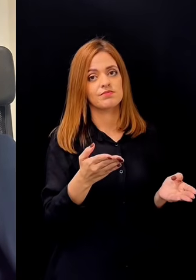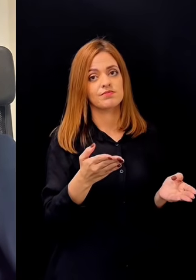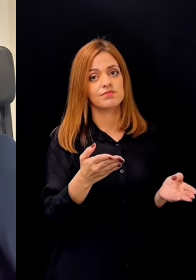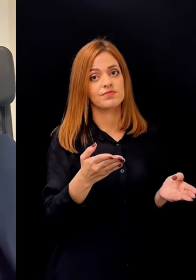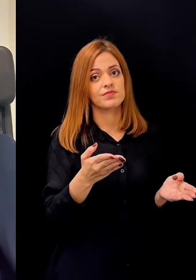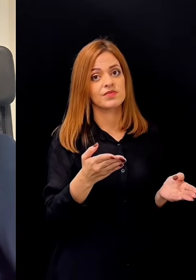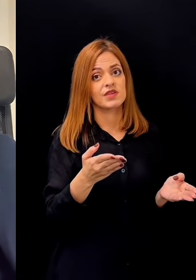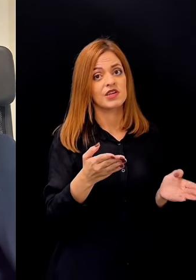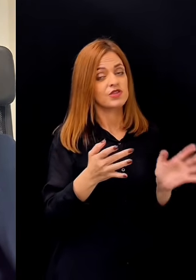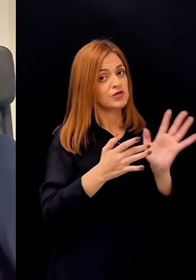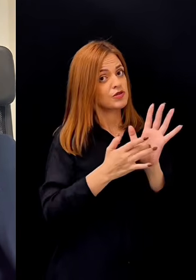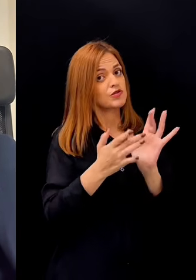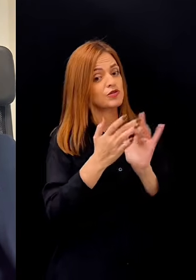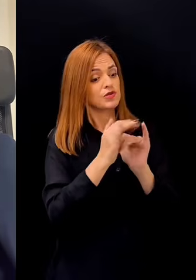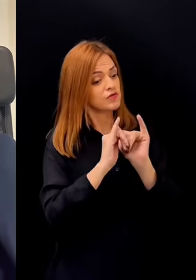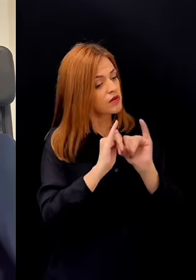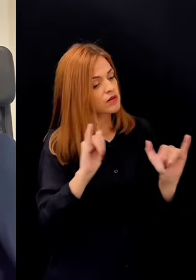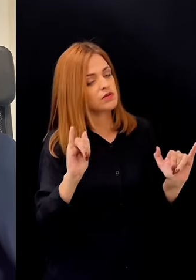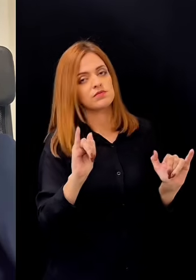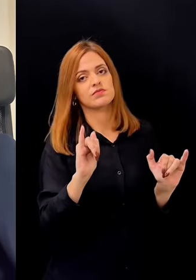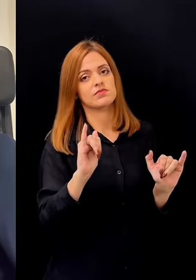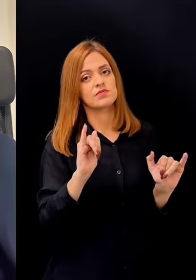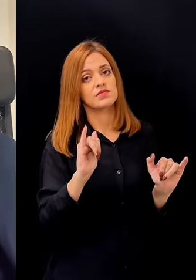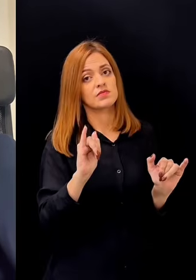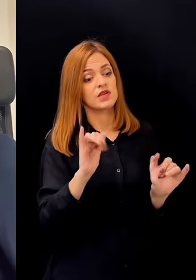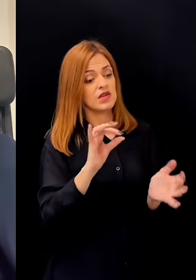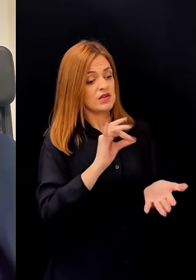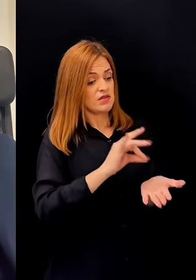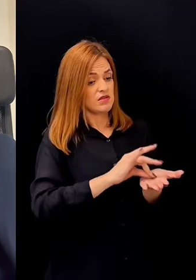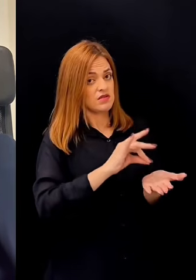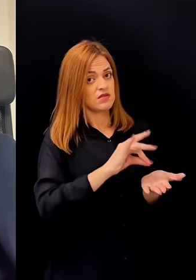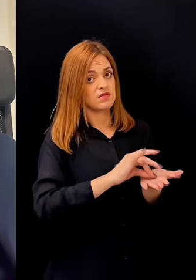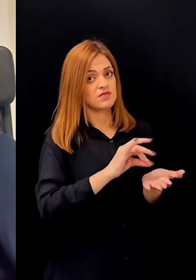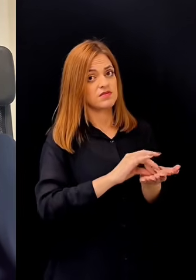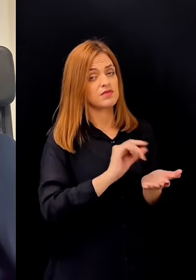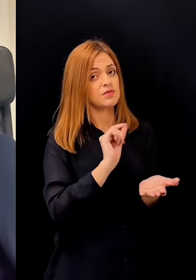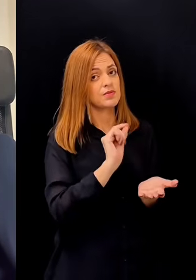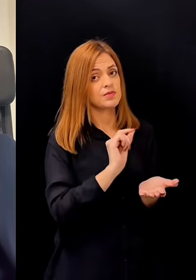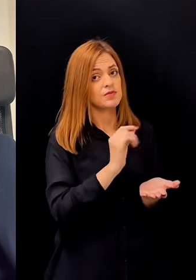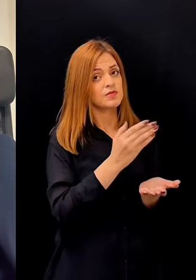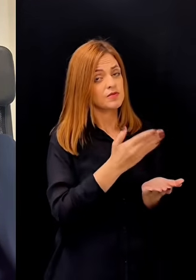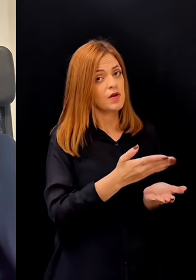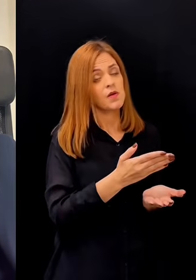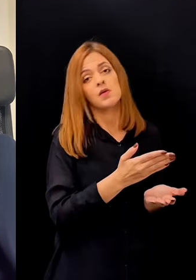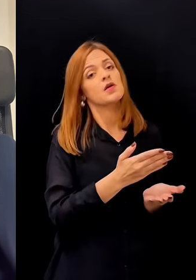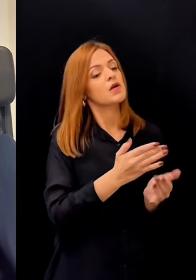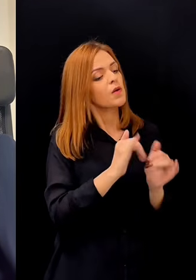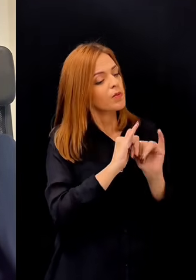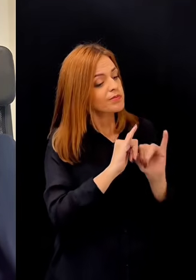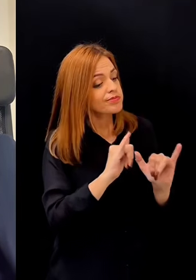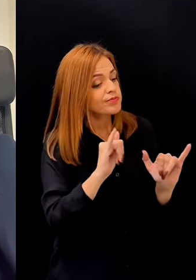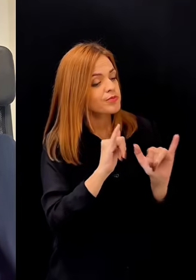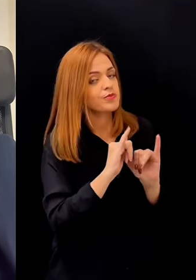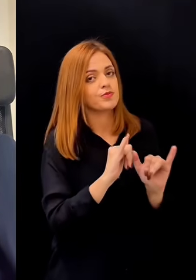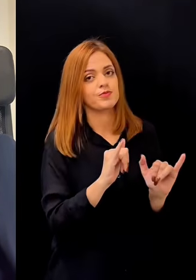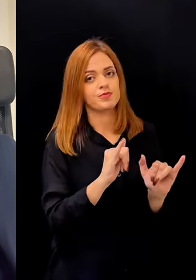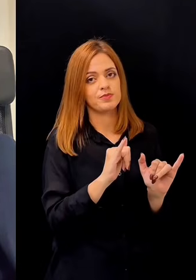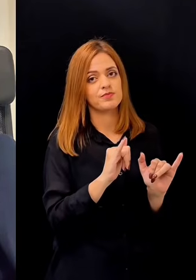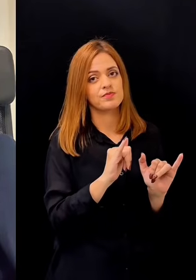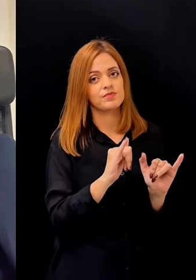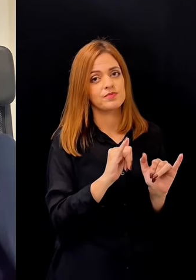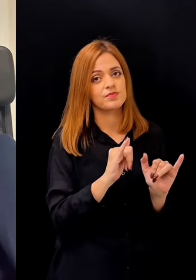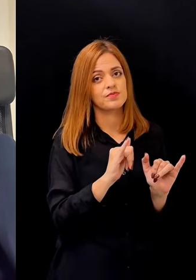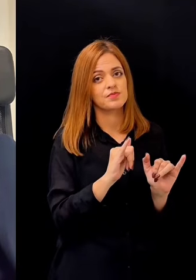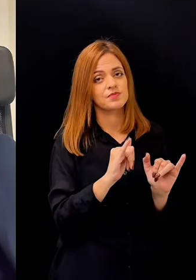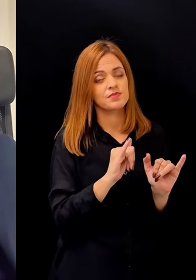disse Jesus, na verdade te digo,